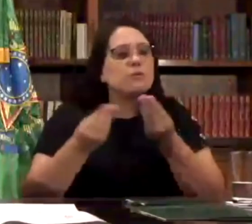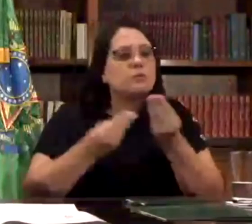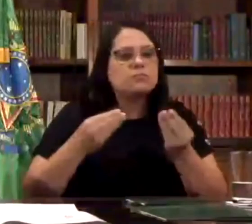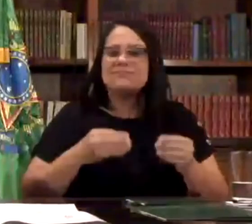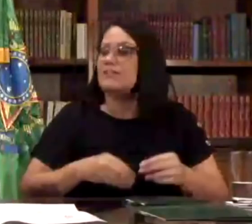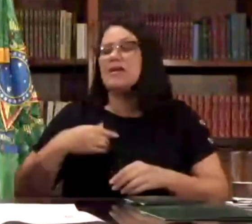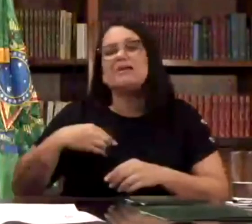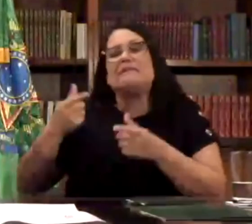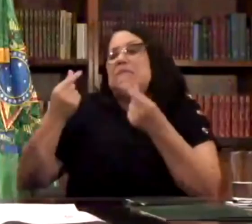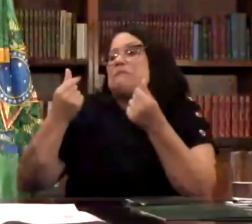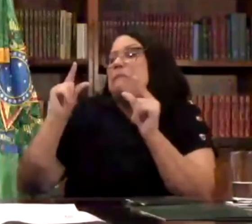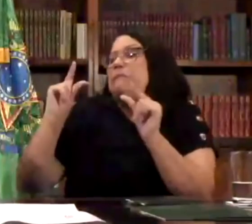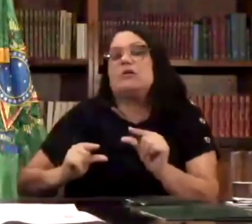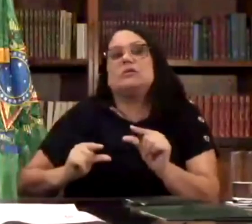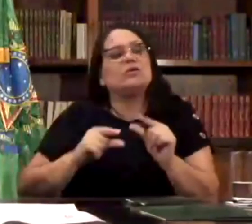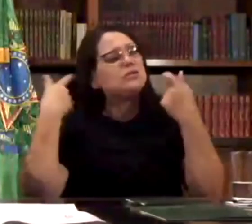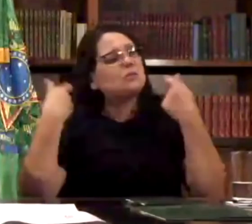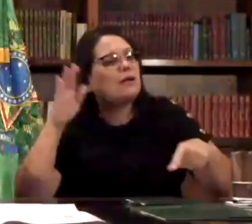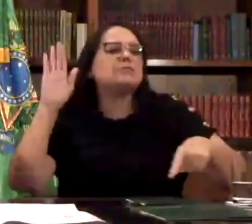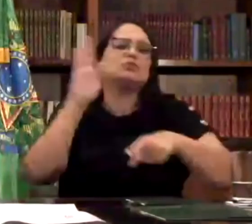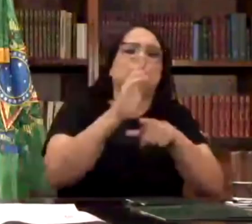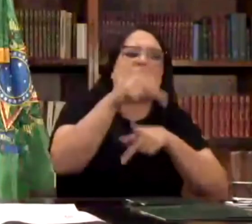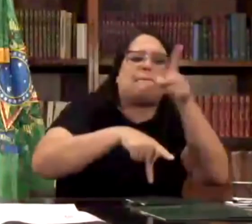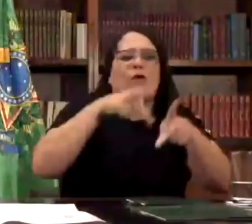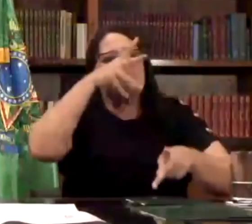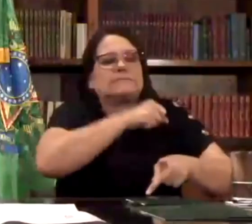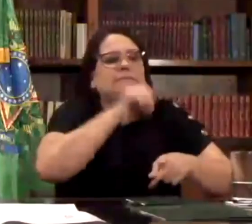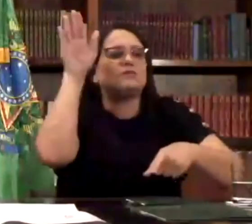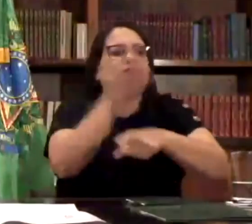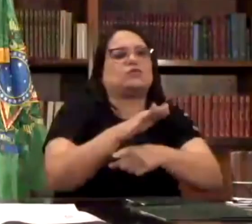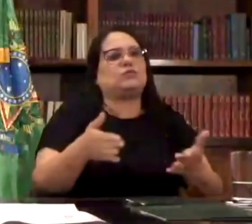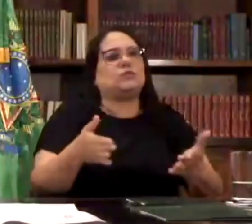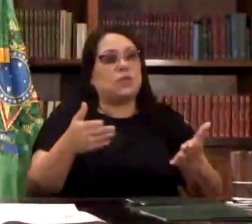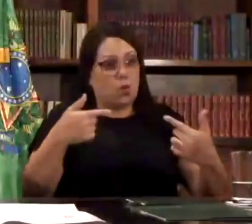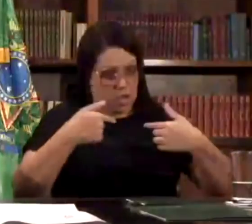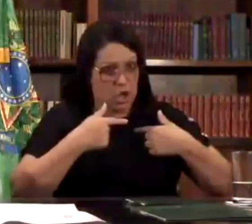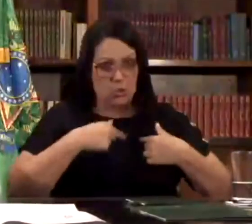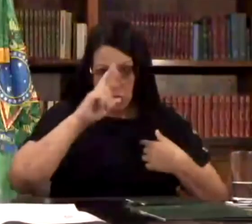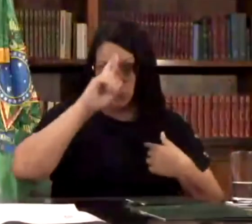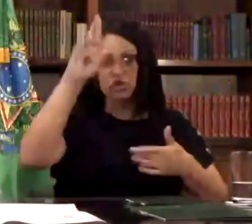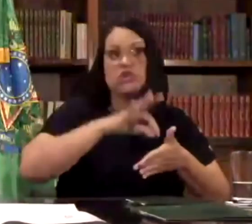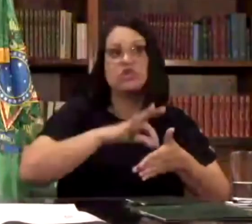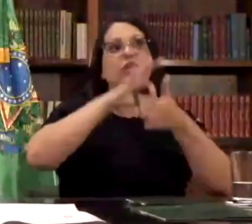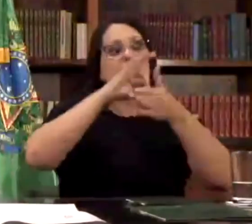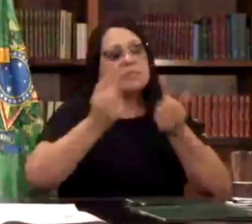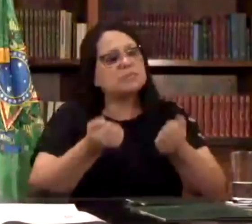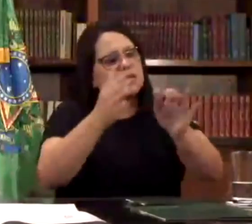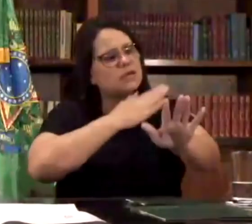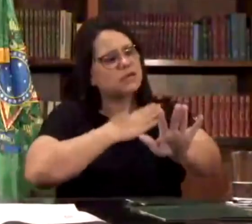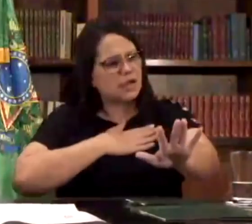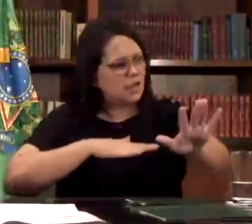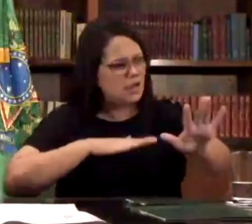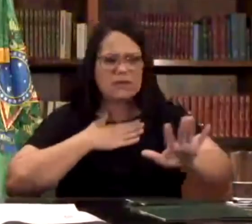freguesia. Nós devemos tirar o povo da situação que se encontra. A primeira coisa, como chefe, como de Estado, é levar calma para